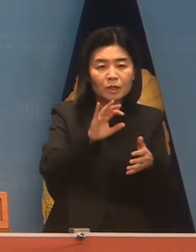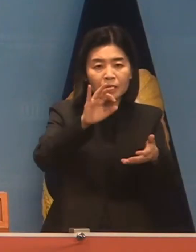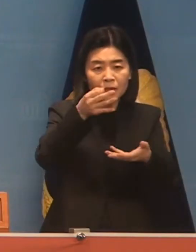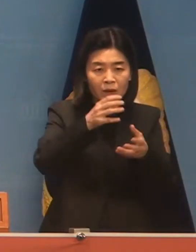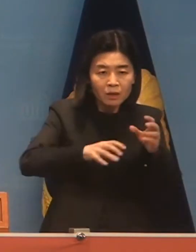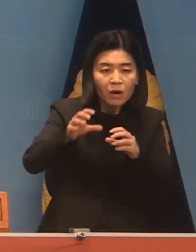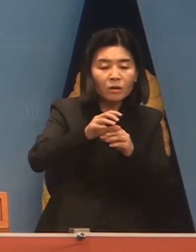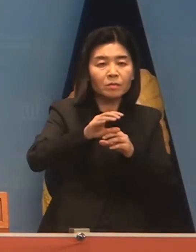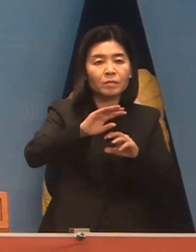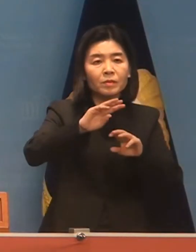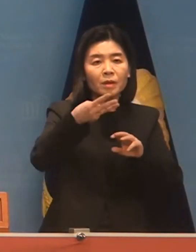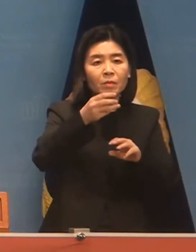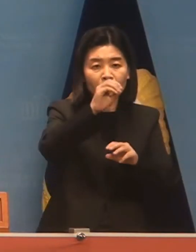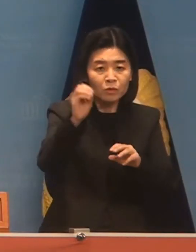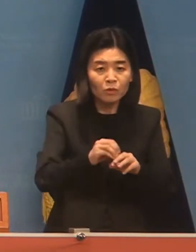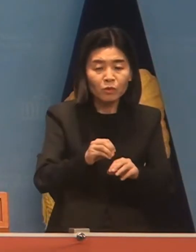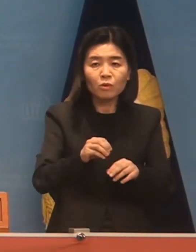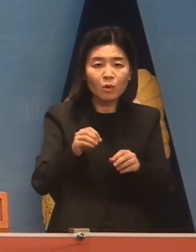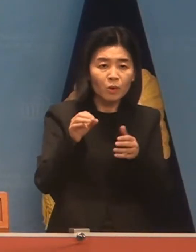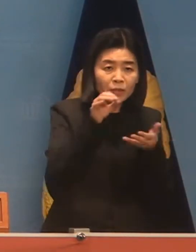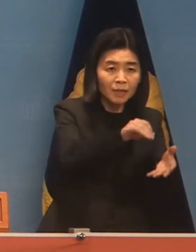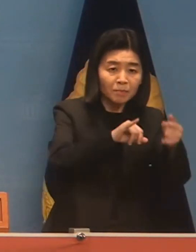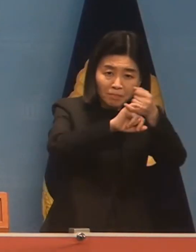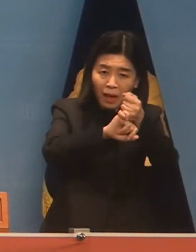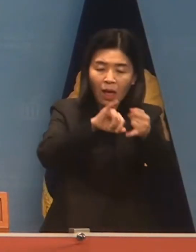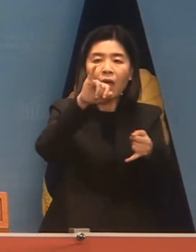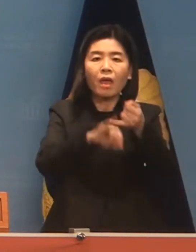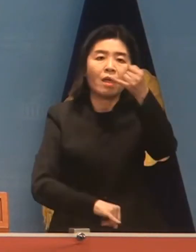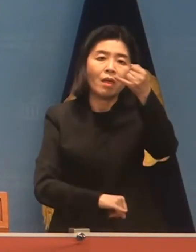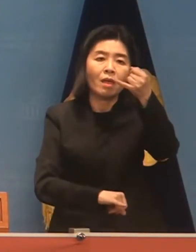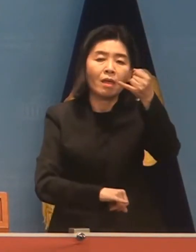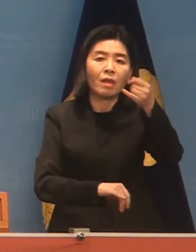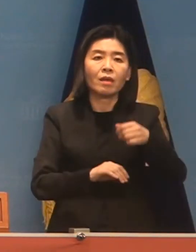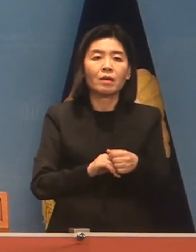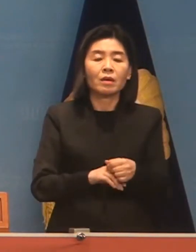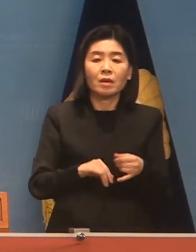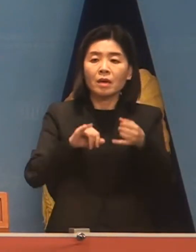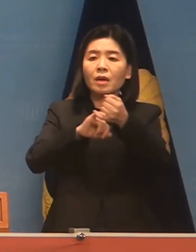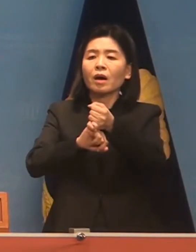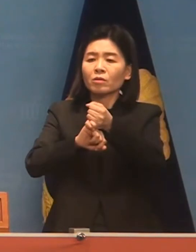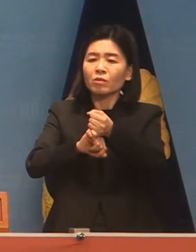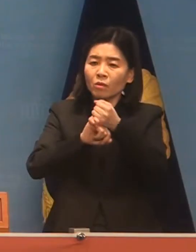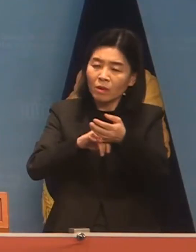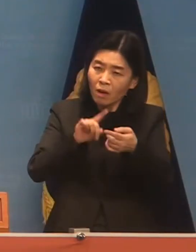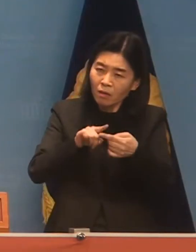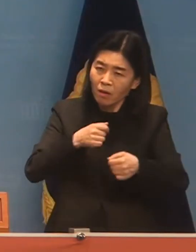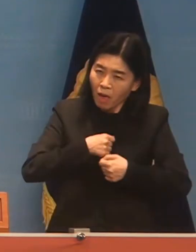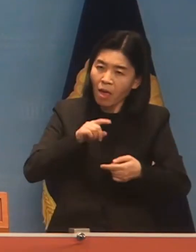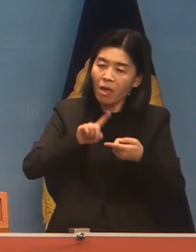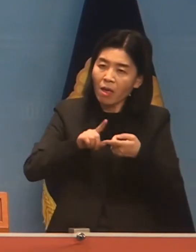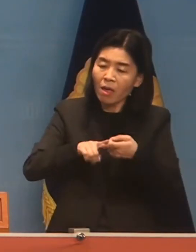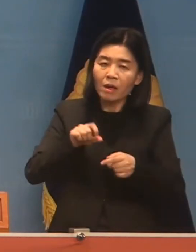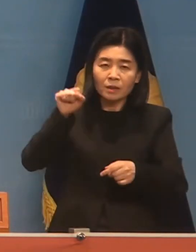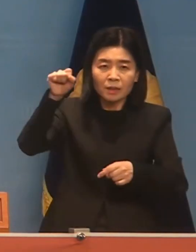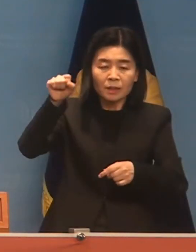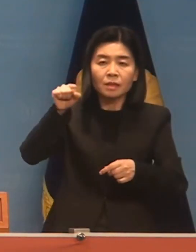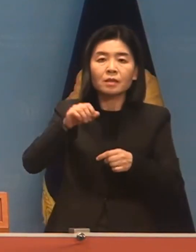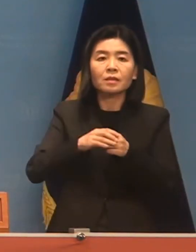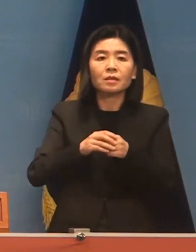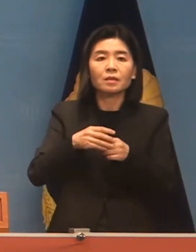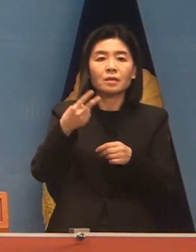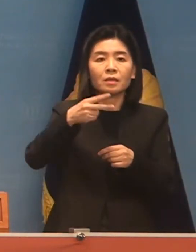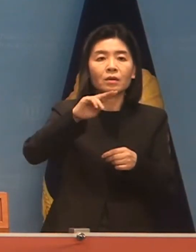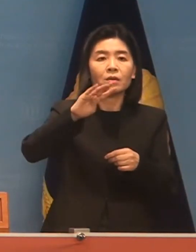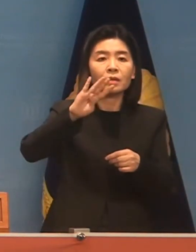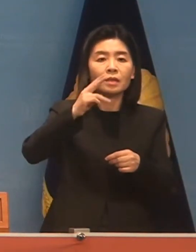등을 약속했지만 지키지 않았습니다. 약속을 지키라며 2024년 겨울 49일에 단식을